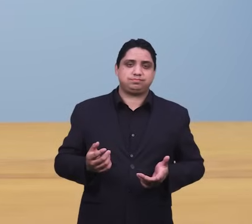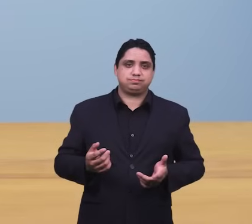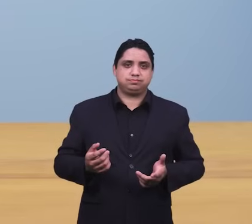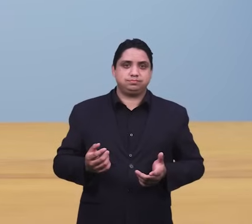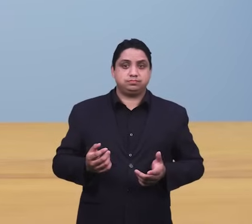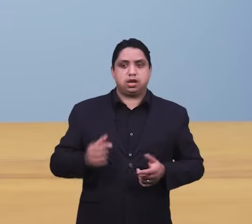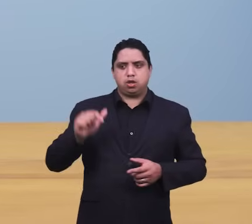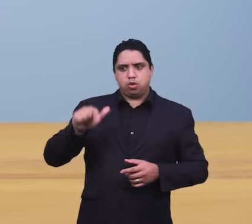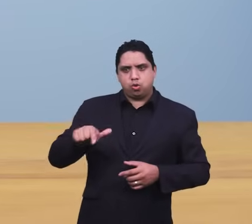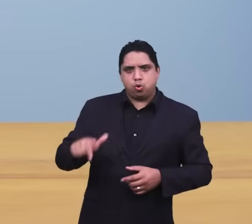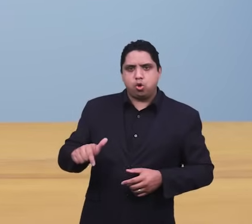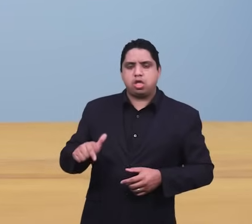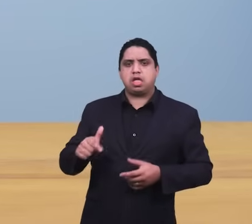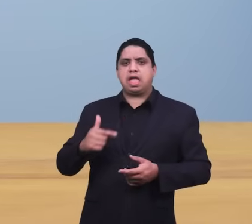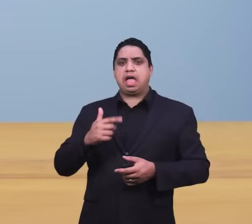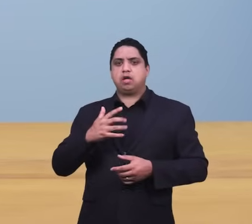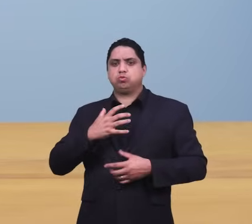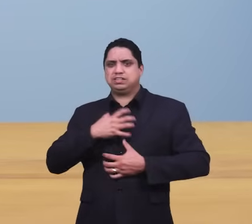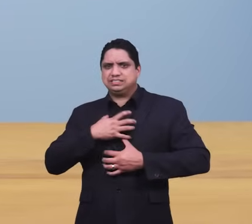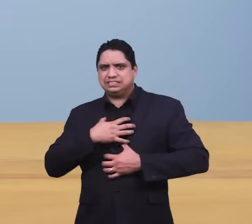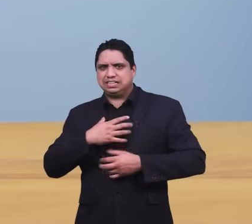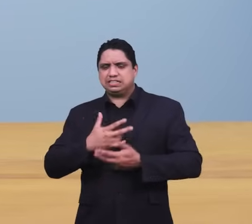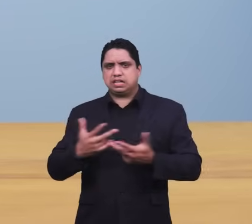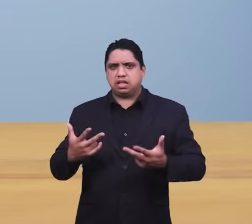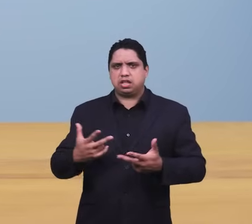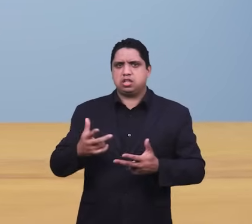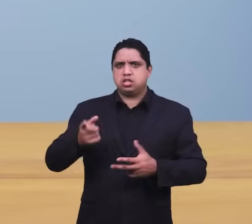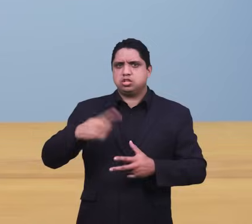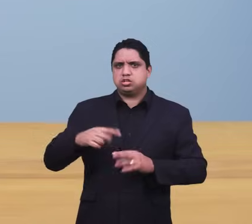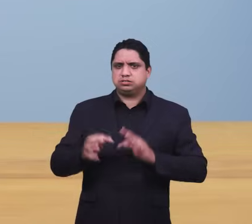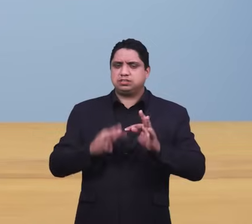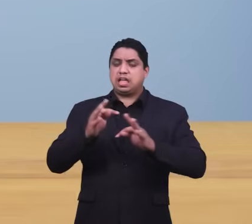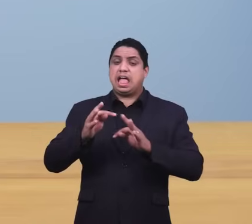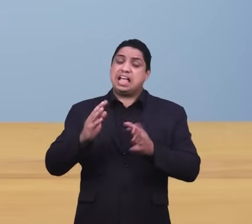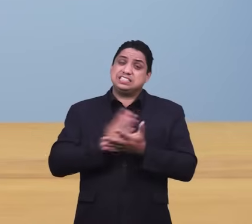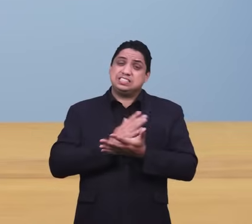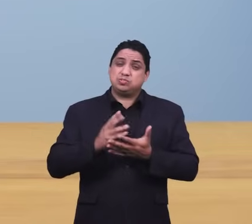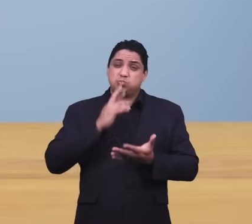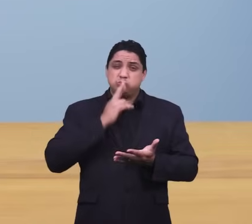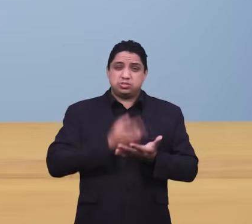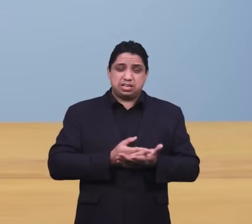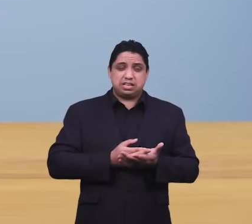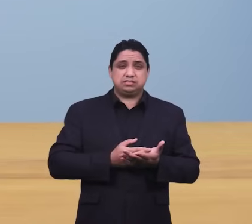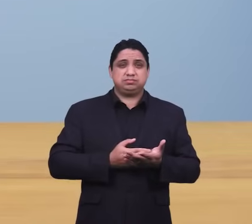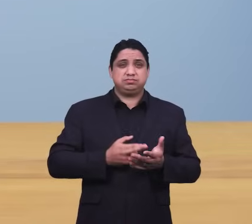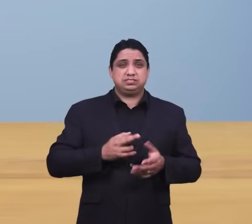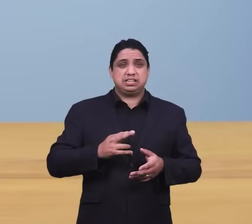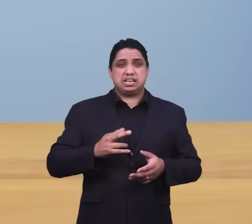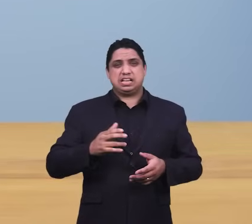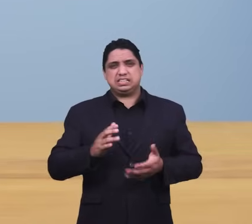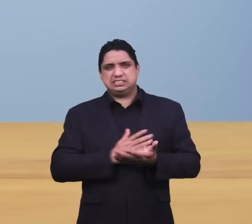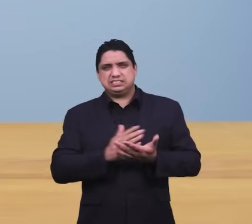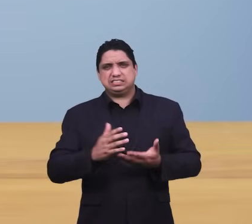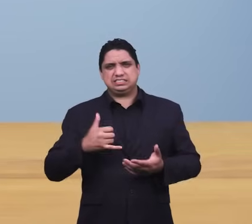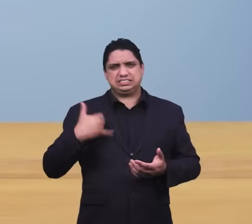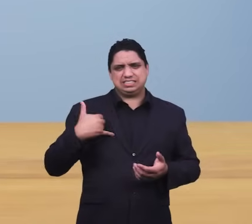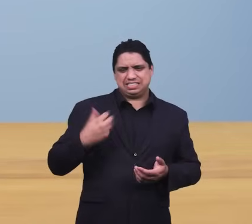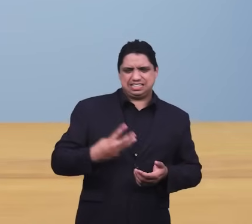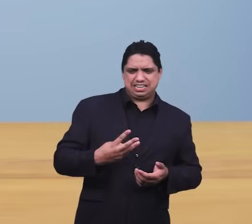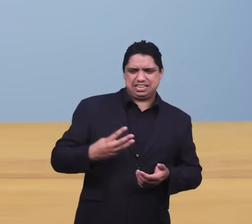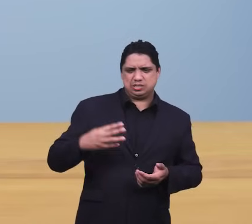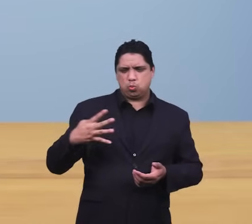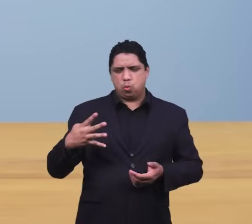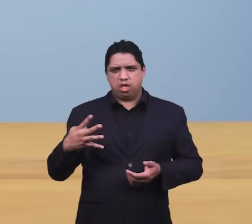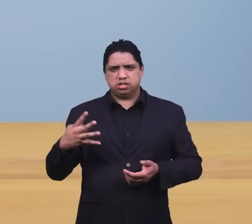de demanda. Quando o diagnóstico é mais tardio, às vezes acontece com 3, 4, 6